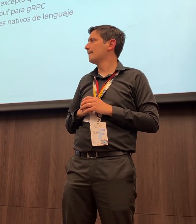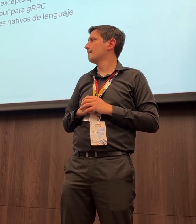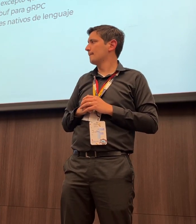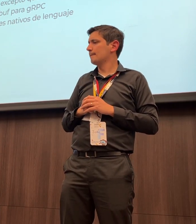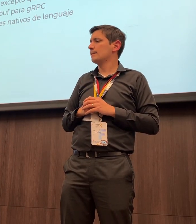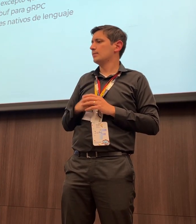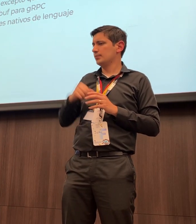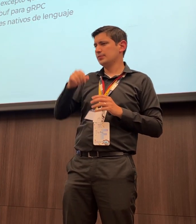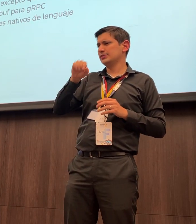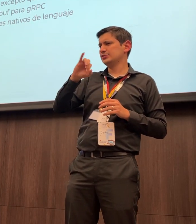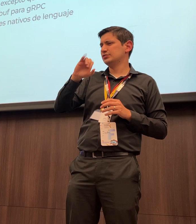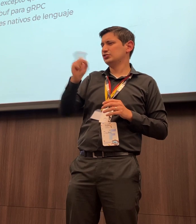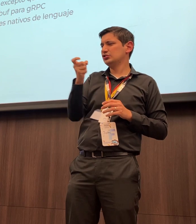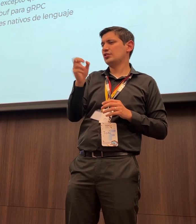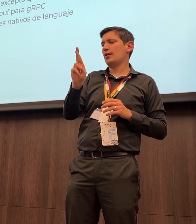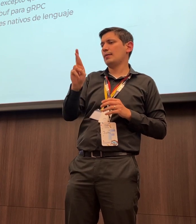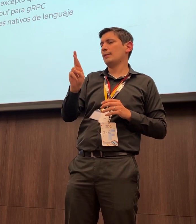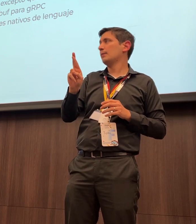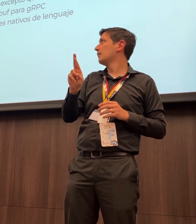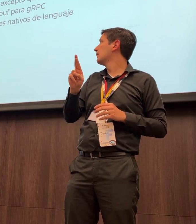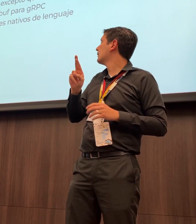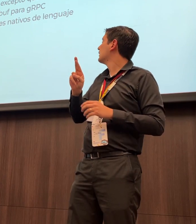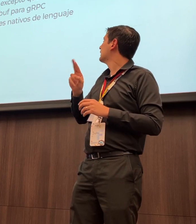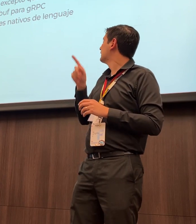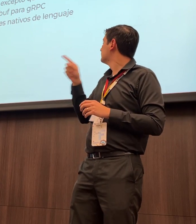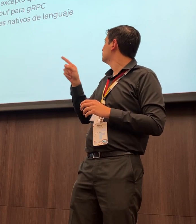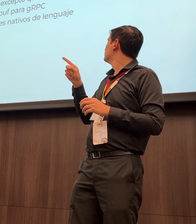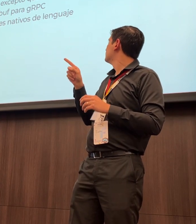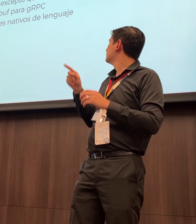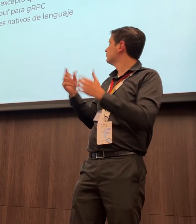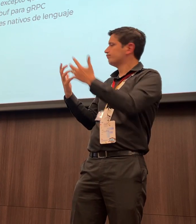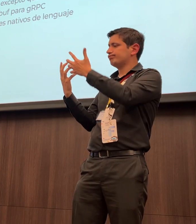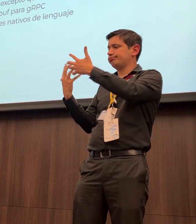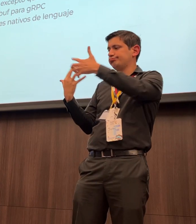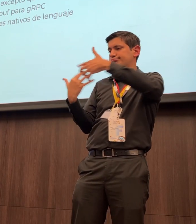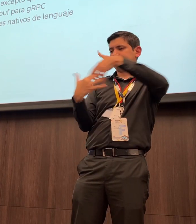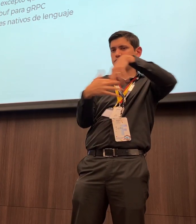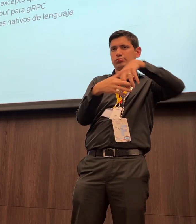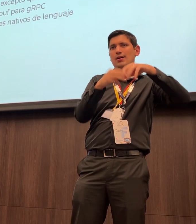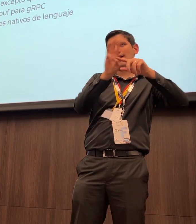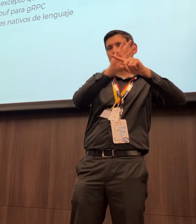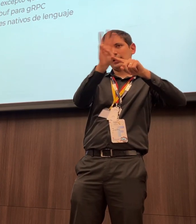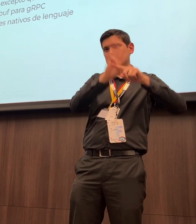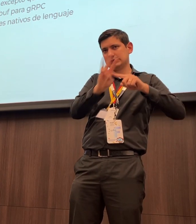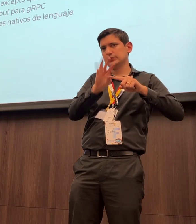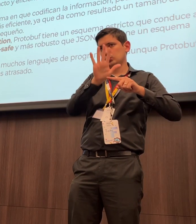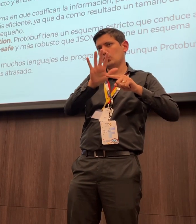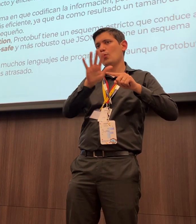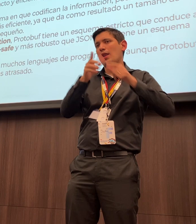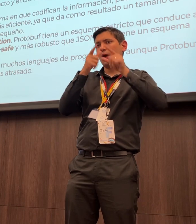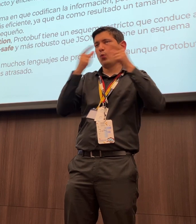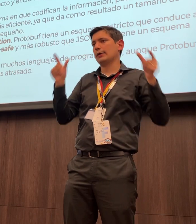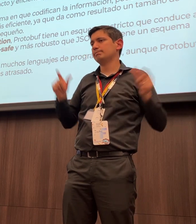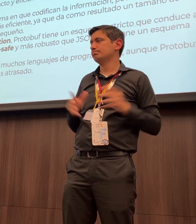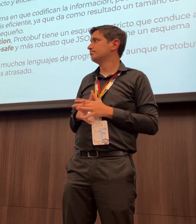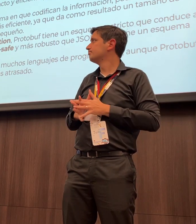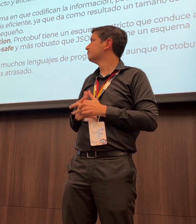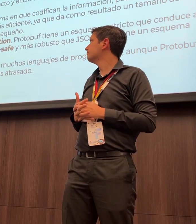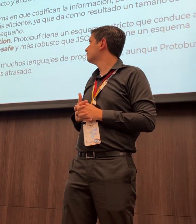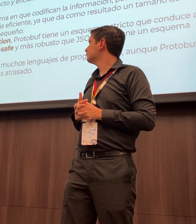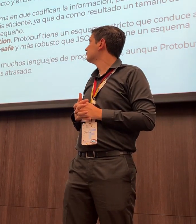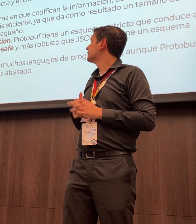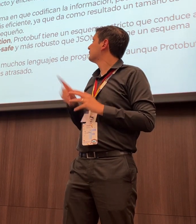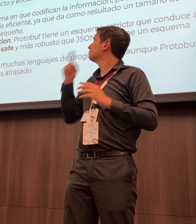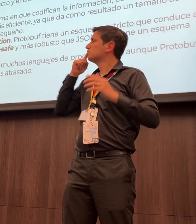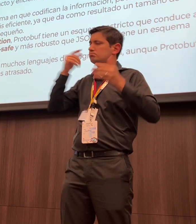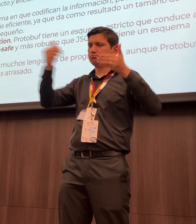protobuf para gRPC. Y por último genera estos enlaces nativos del lenguaje. Y bueno, acá hay una